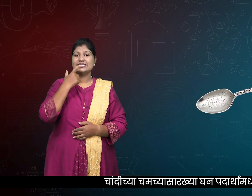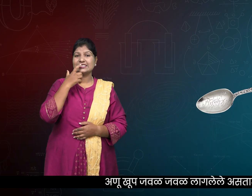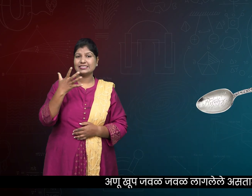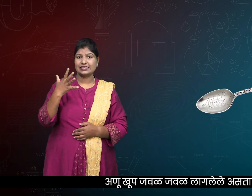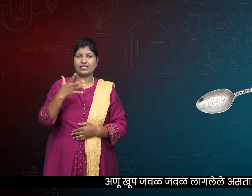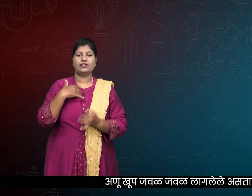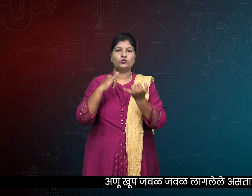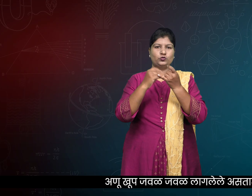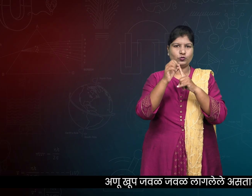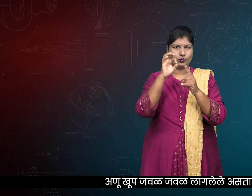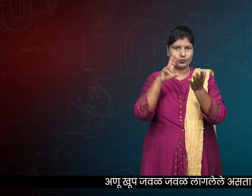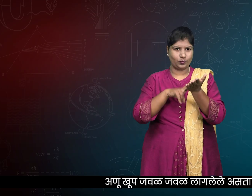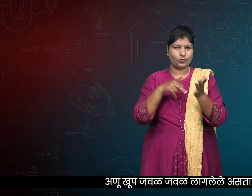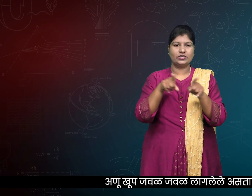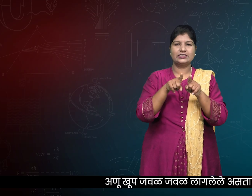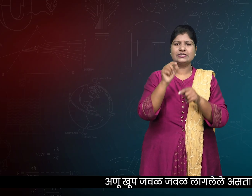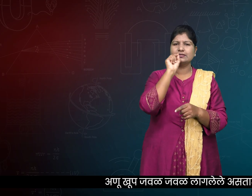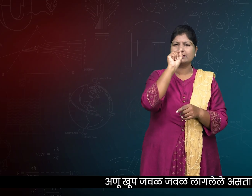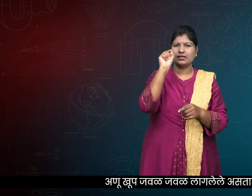अणू खूप जवळ लागलेले असतात.